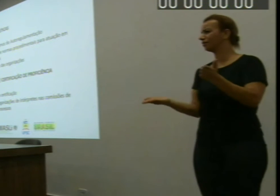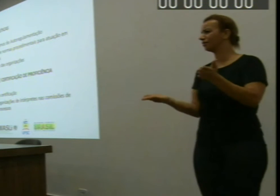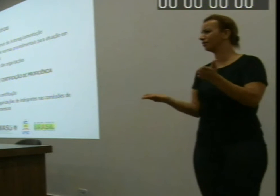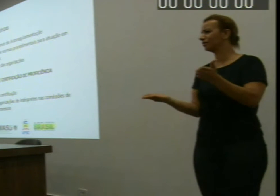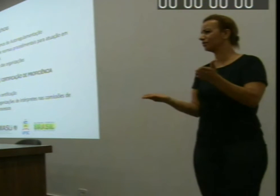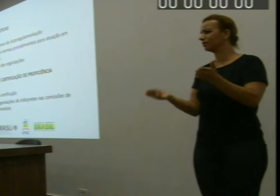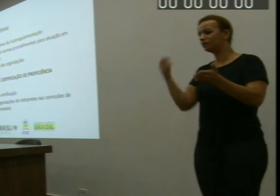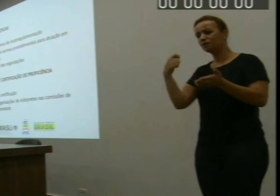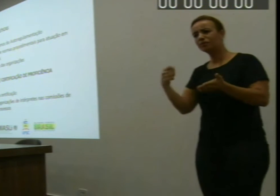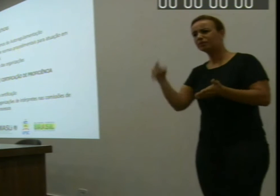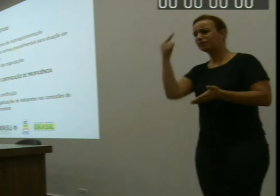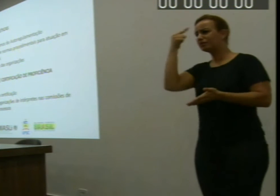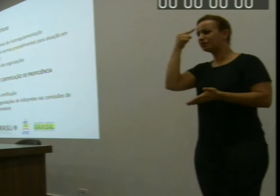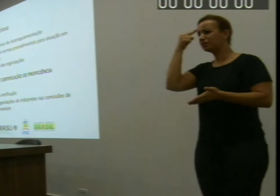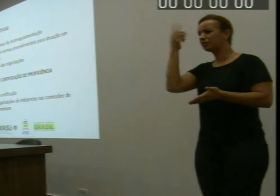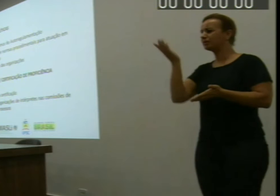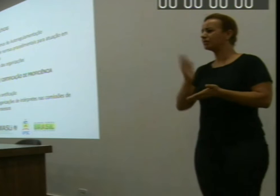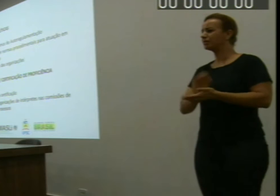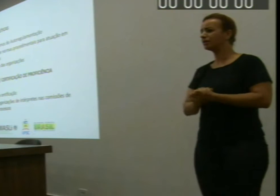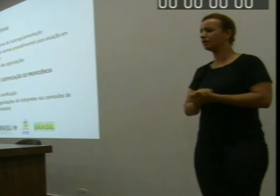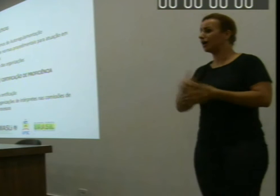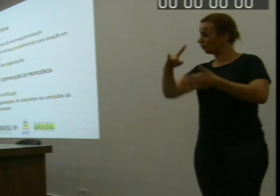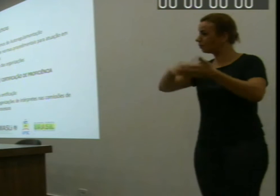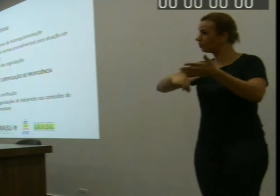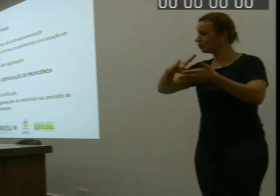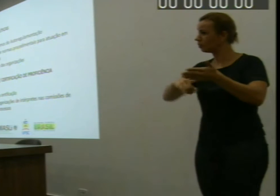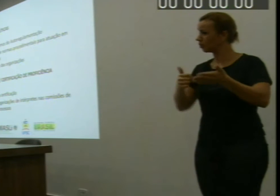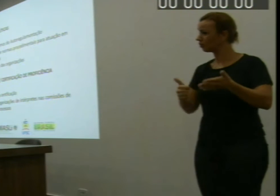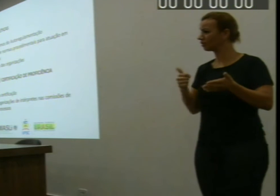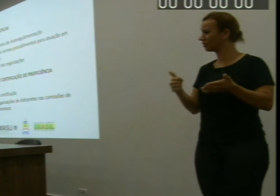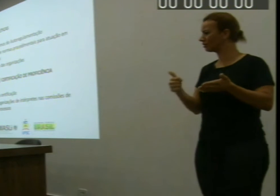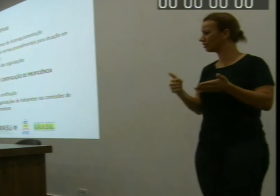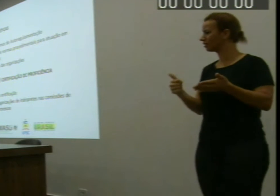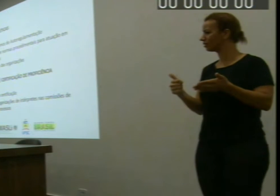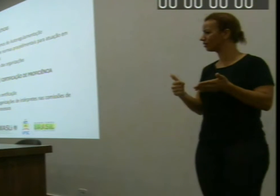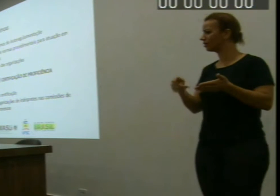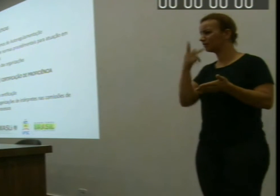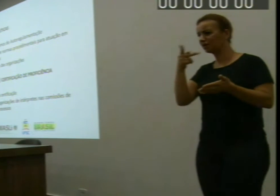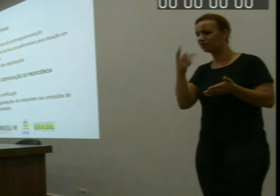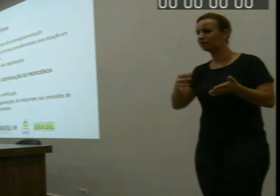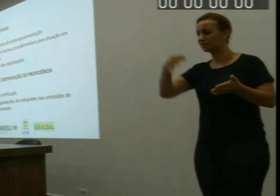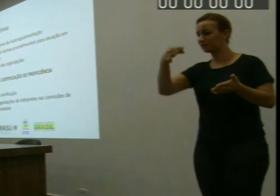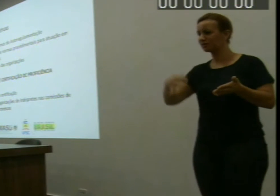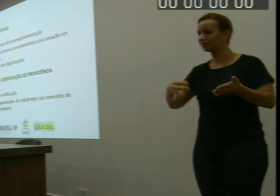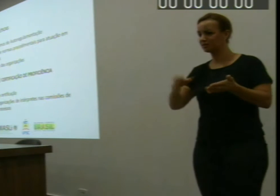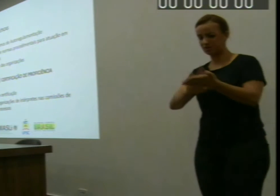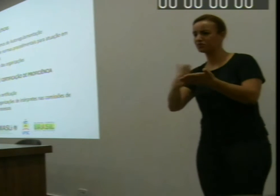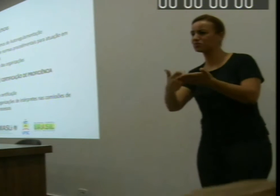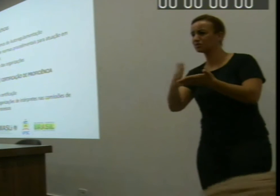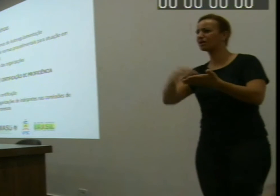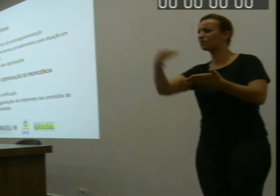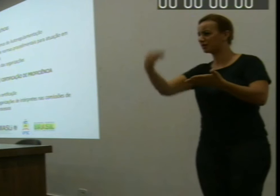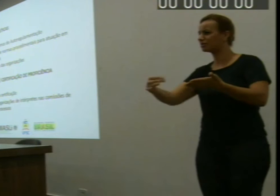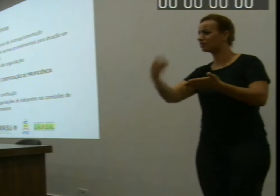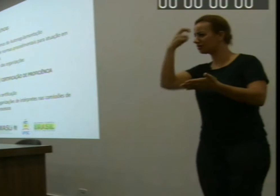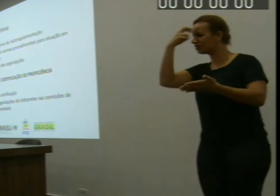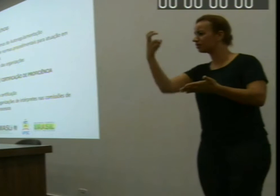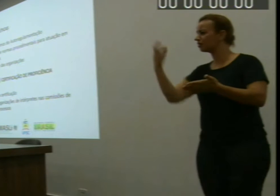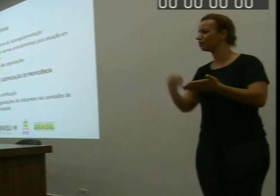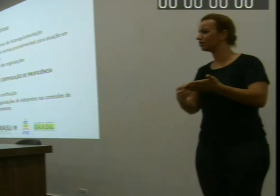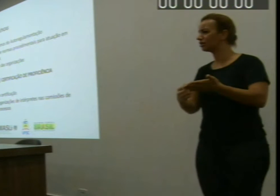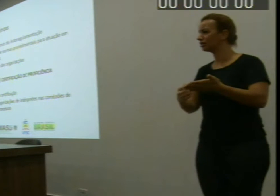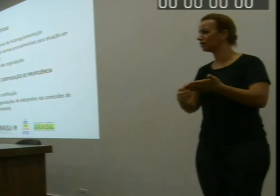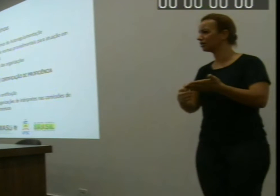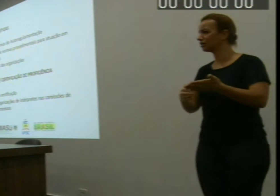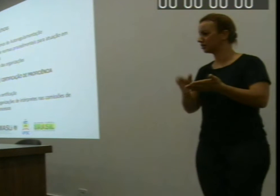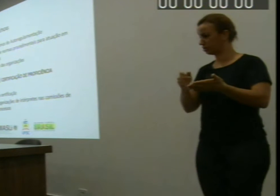a a a a a a a prova certifica de fato os intérpretes Será que a gente pode confiar não tô